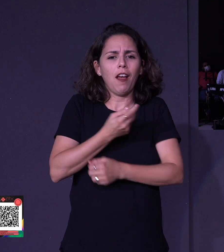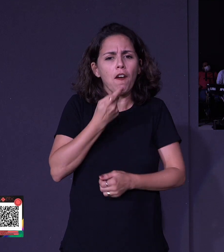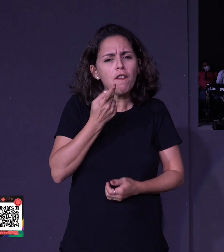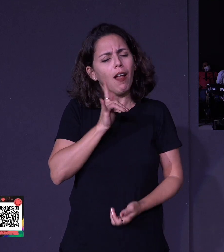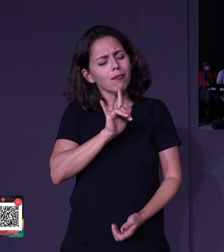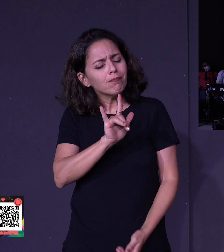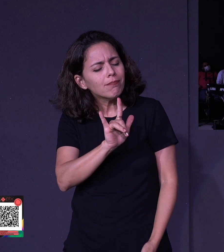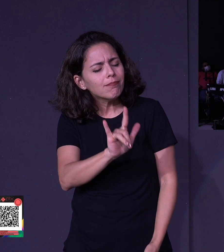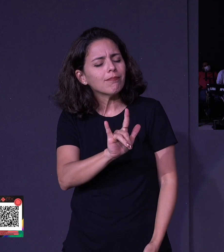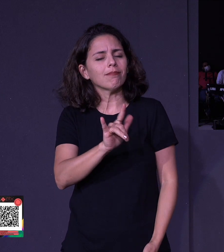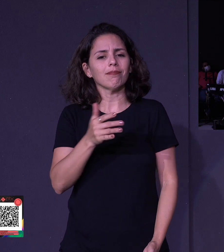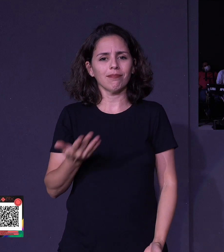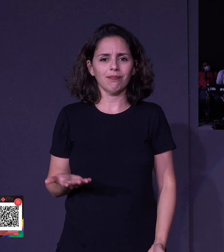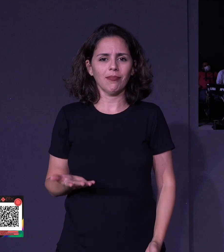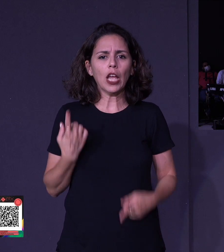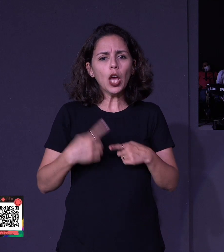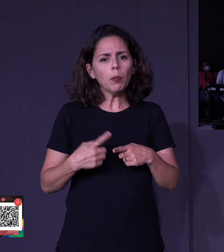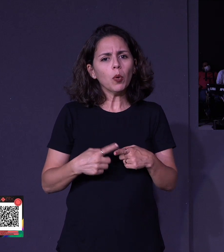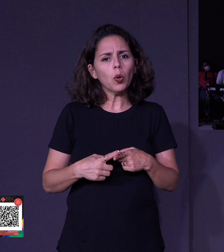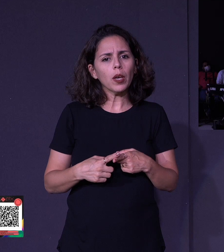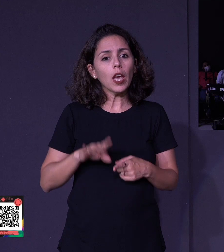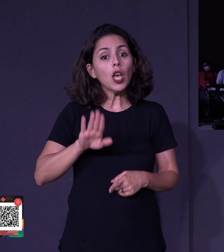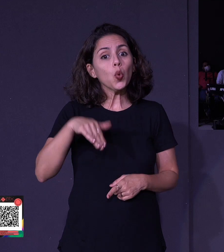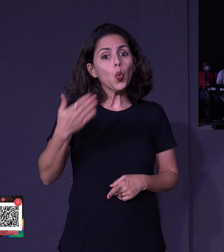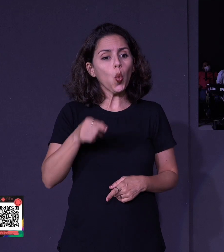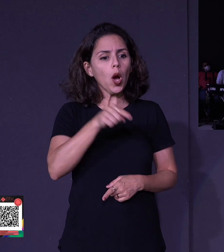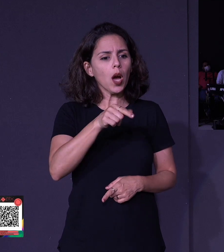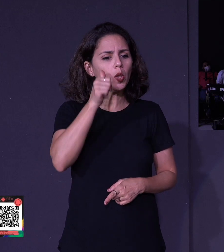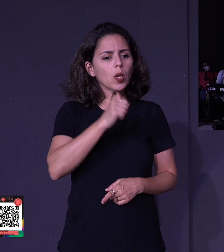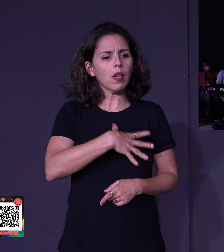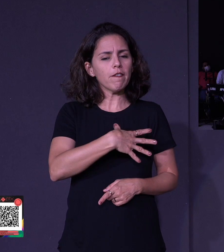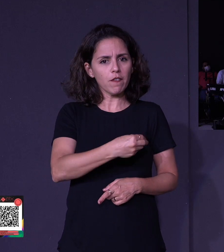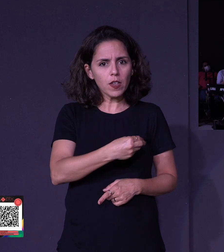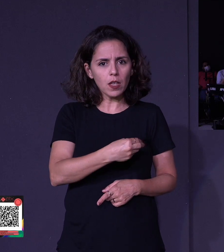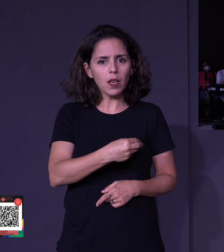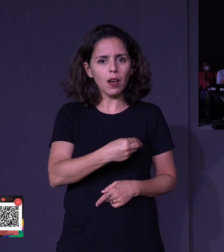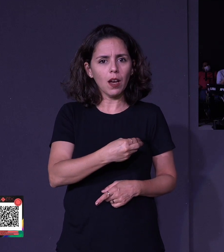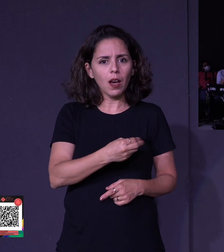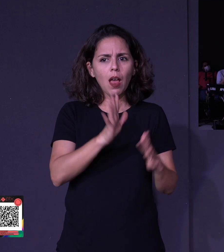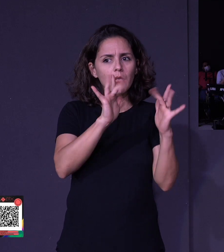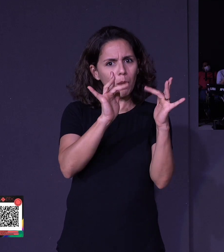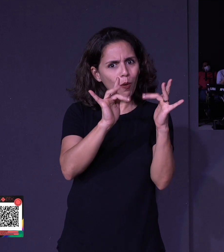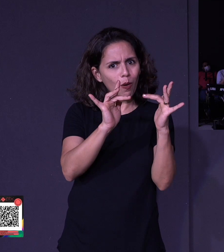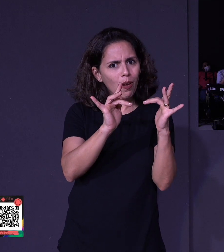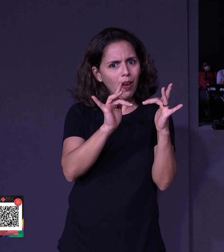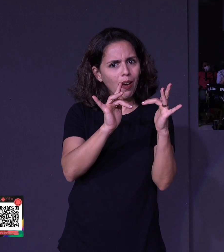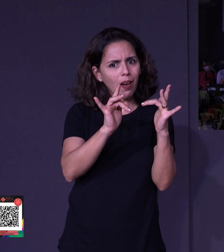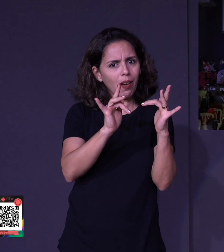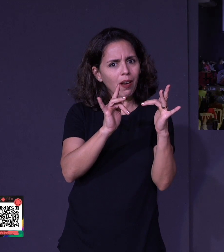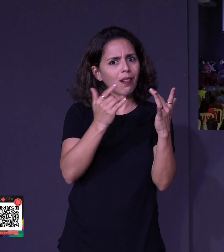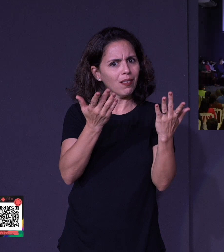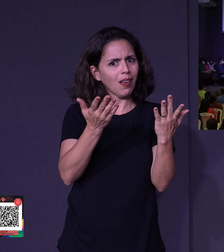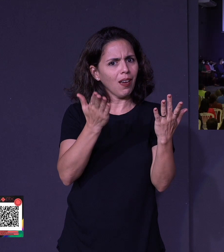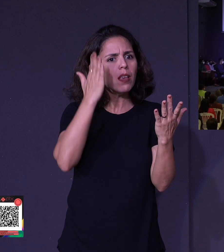Quando chegar o momento de namorar, casar, ela não vai procurar um pai, mas ela vai ter uma referência de como é que um homem cuida de uma mulher.